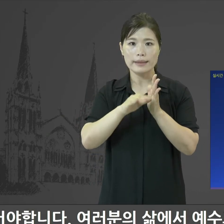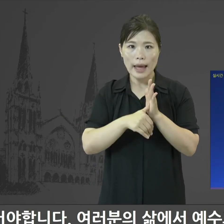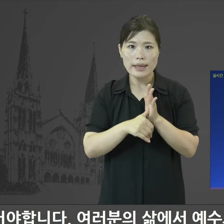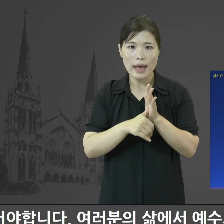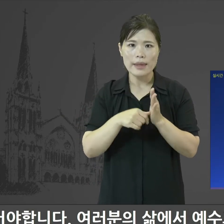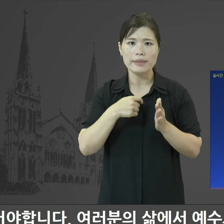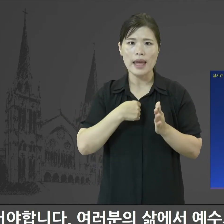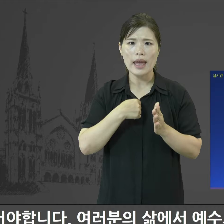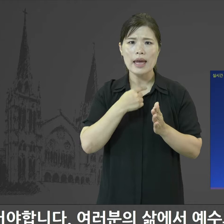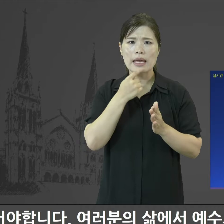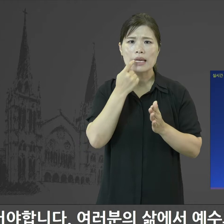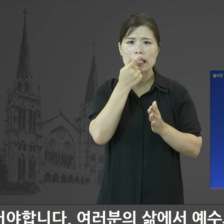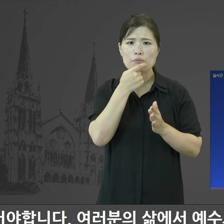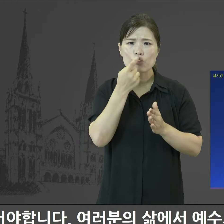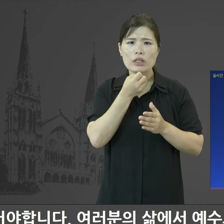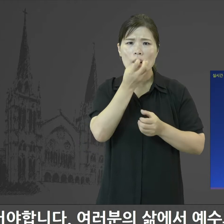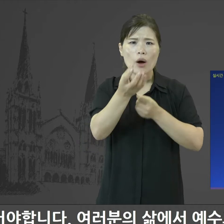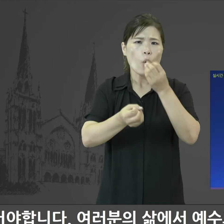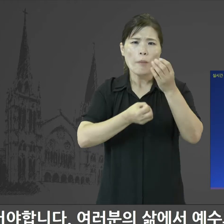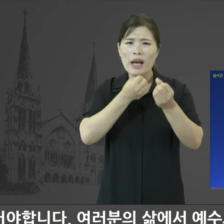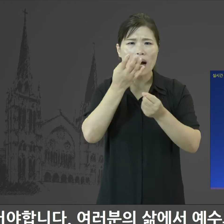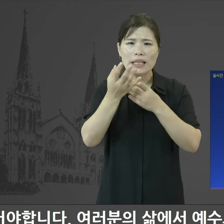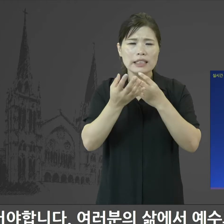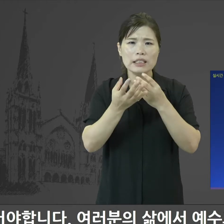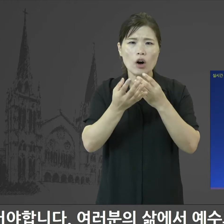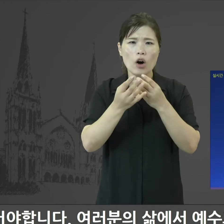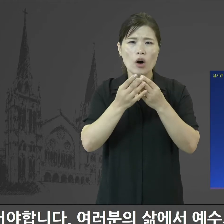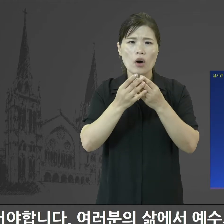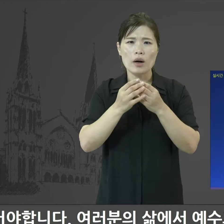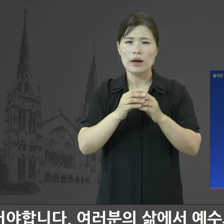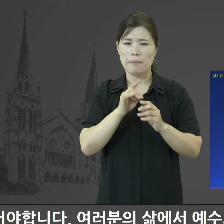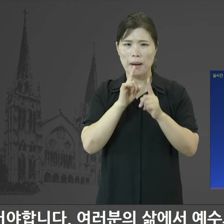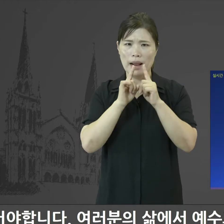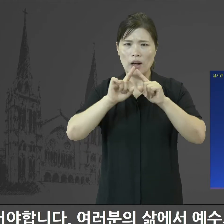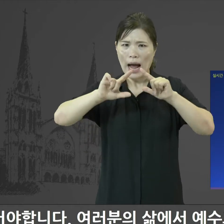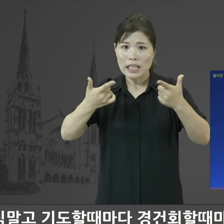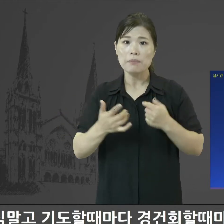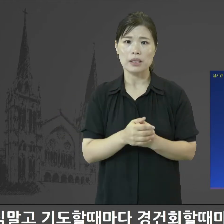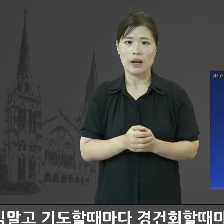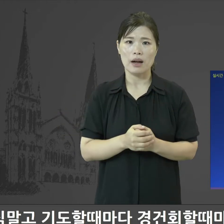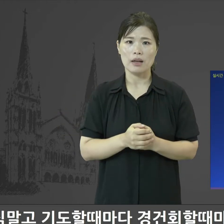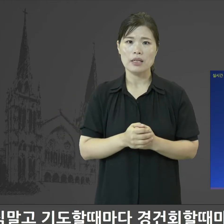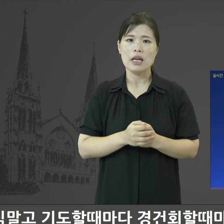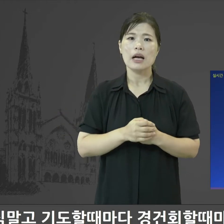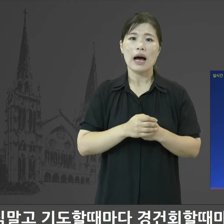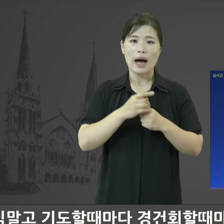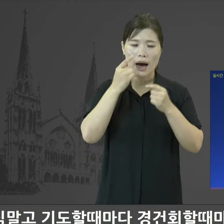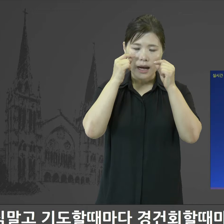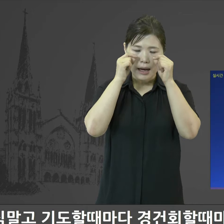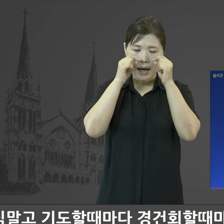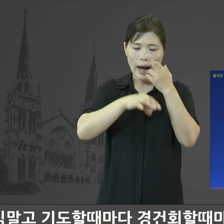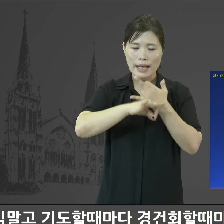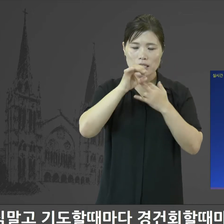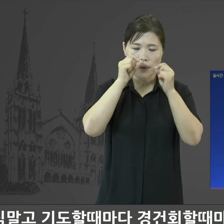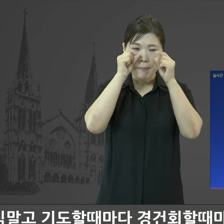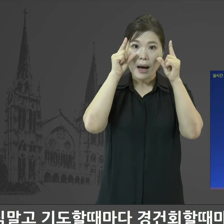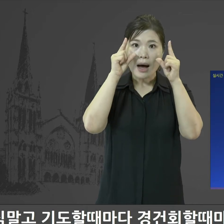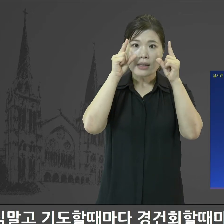줄줄줄 내 입에서 나오는 그분 말고 여러분이 아침에 일어나서 저녁에 잠들 때까지